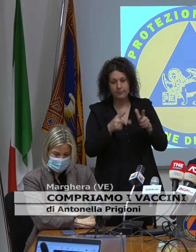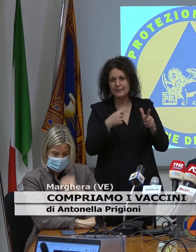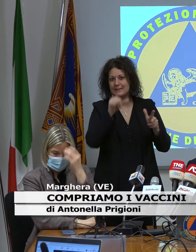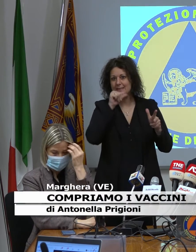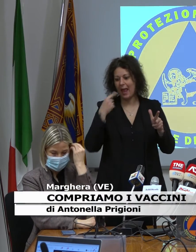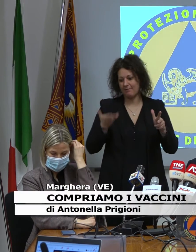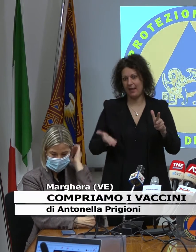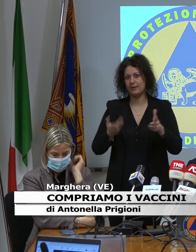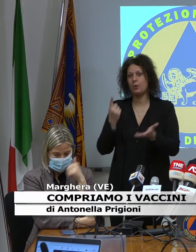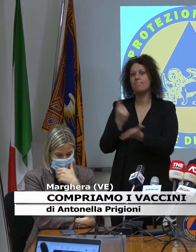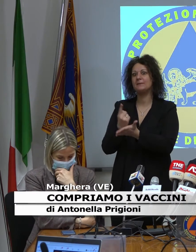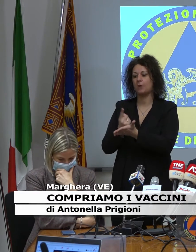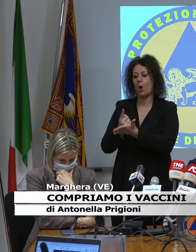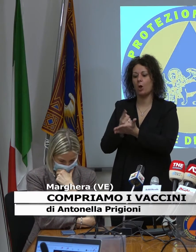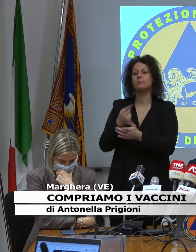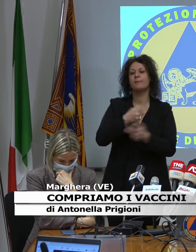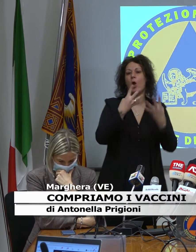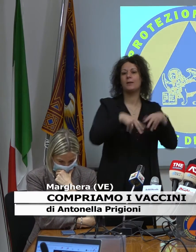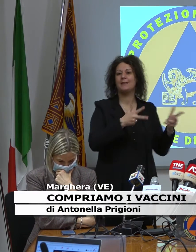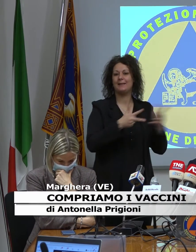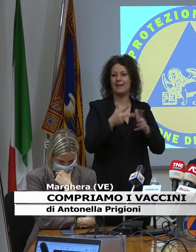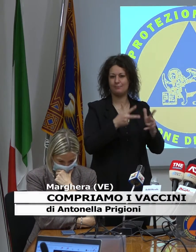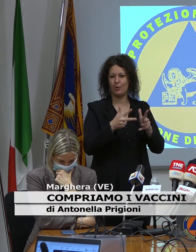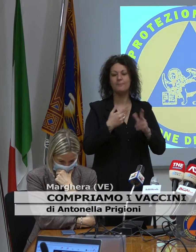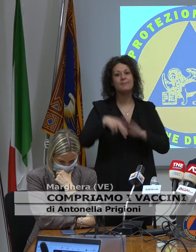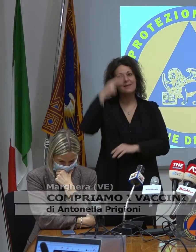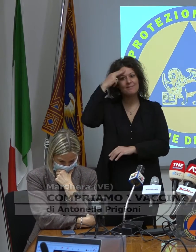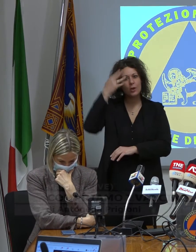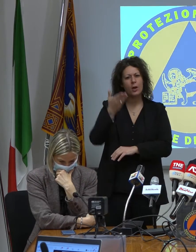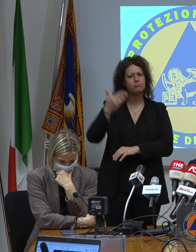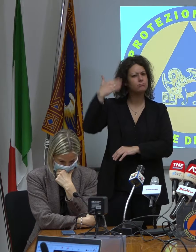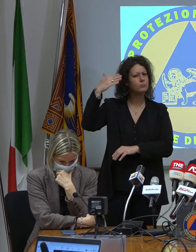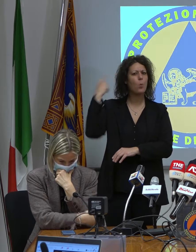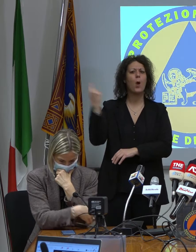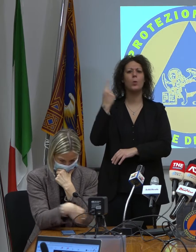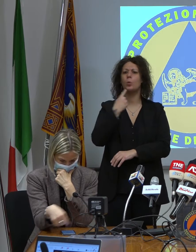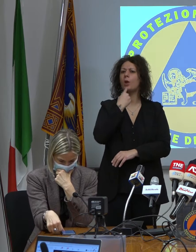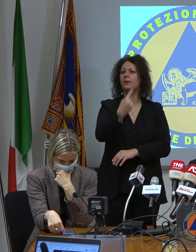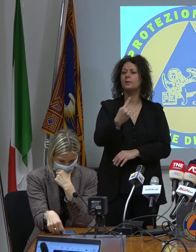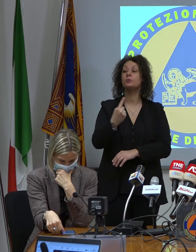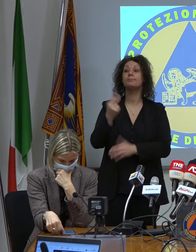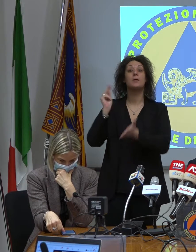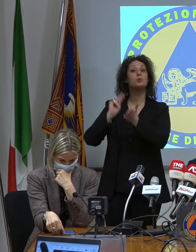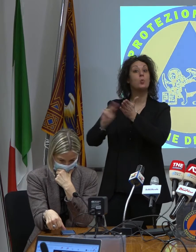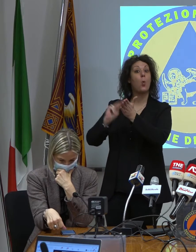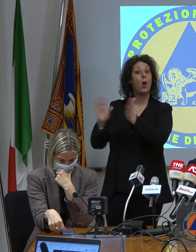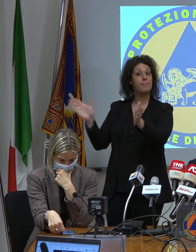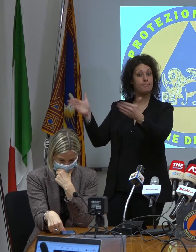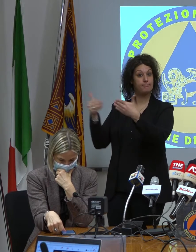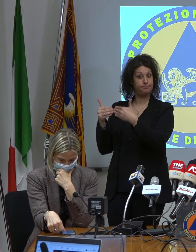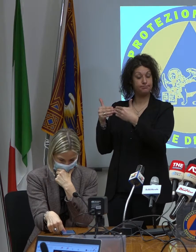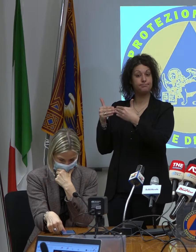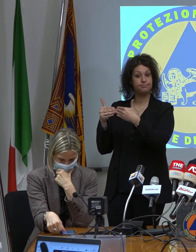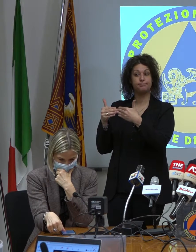I vaccini non sono sufficienti per una profilassi di massa in tempi brevi. A son di 50.000 dosi alla settimana, il piano di sanità pubblica del Veneto